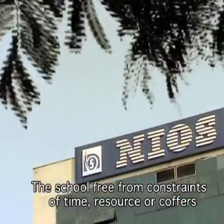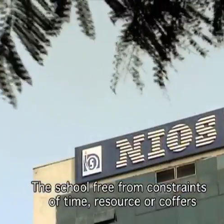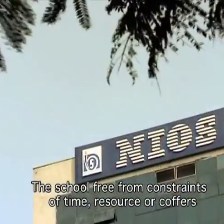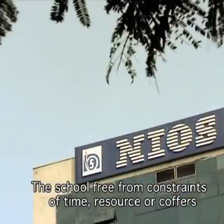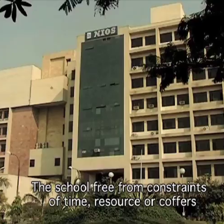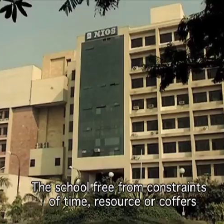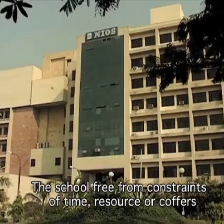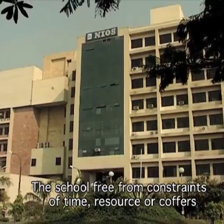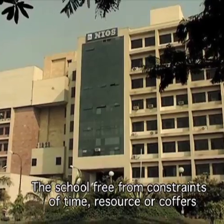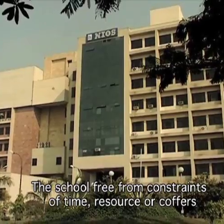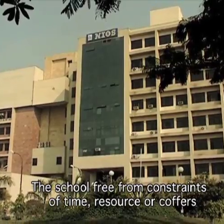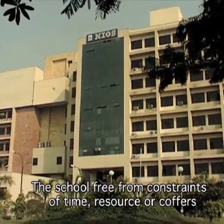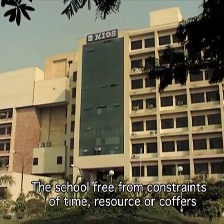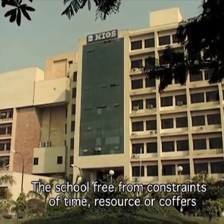विद्यालय जो मुक्त हो,